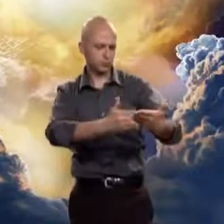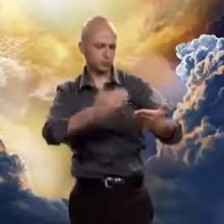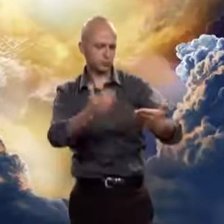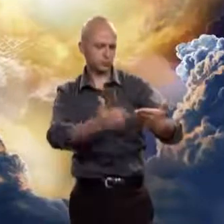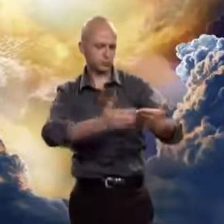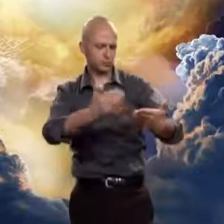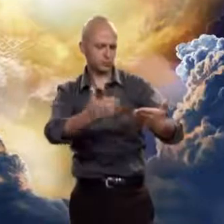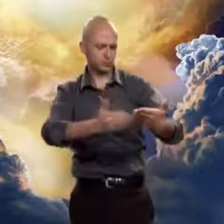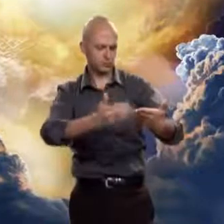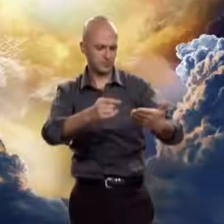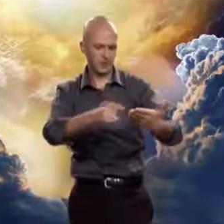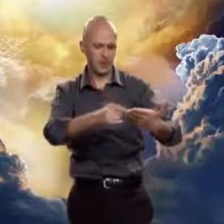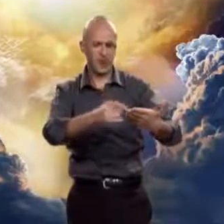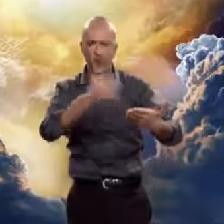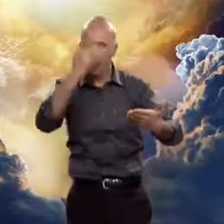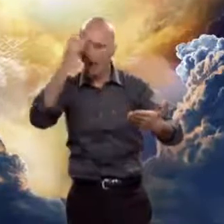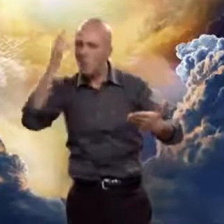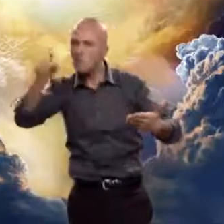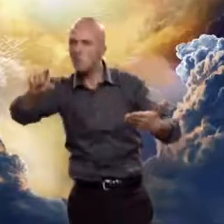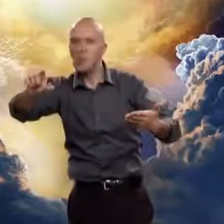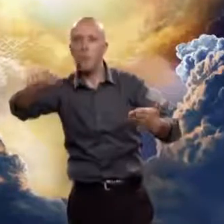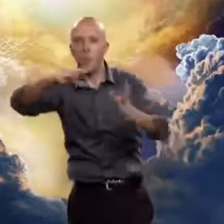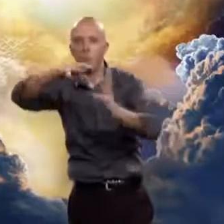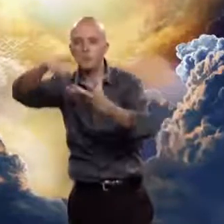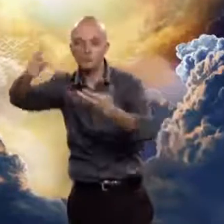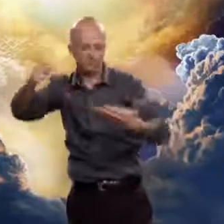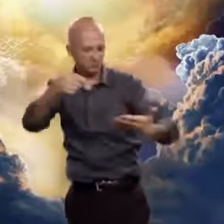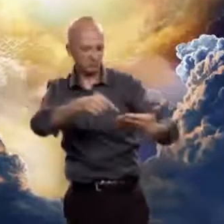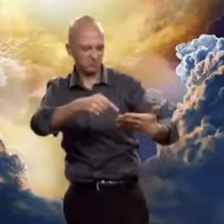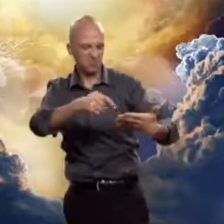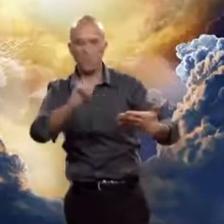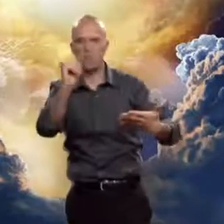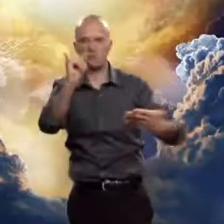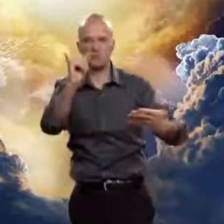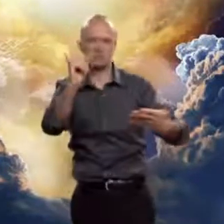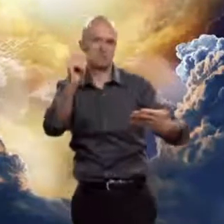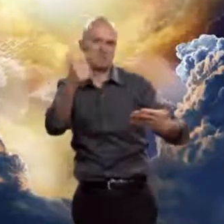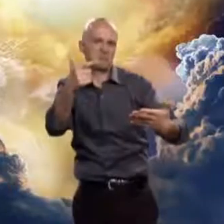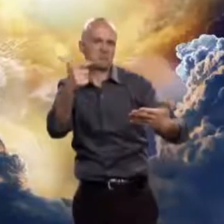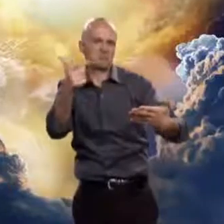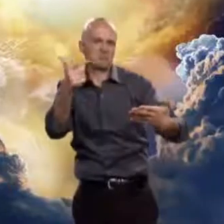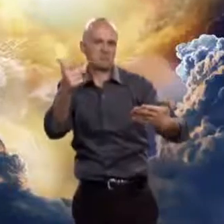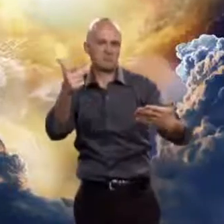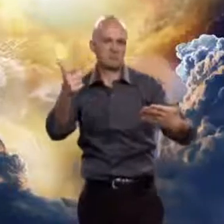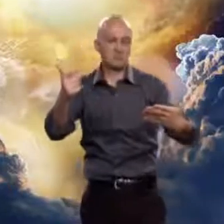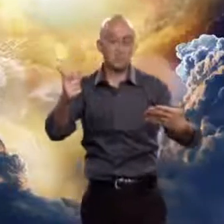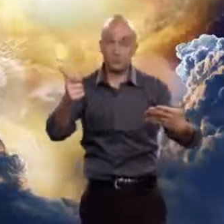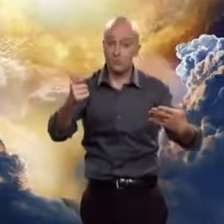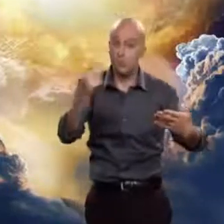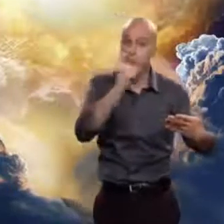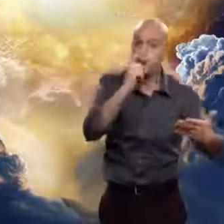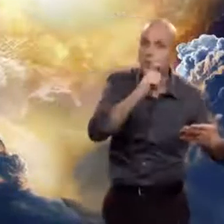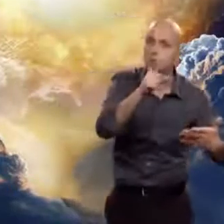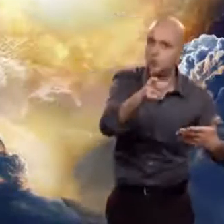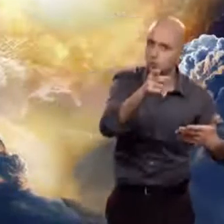graça, o coração do amor paciente ainda os chama. No verão, não é percebida diferença alguma entre